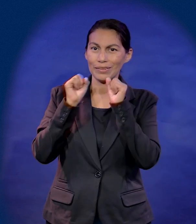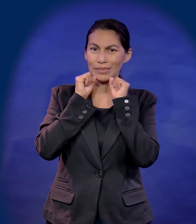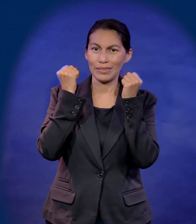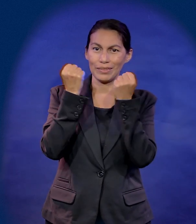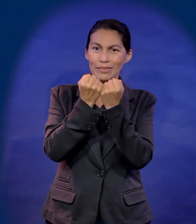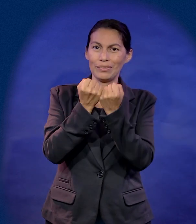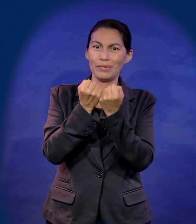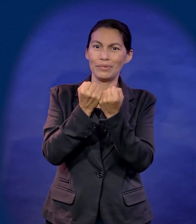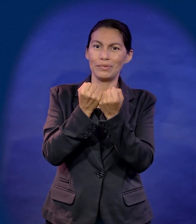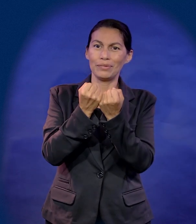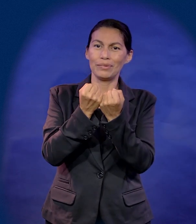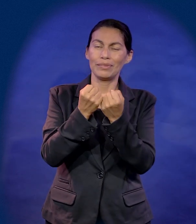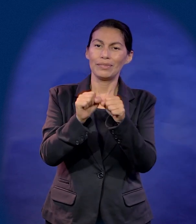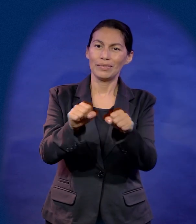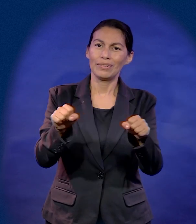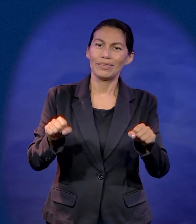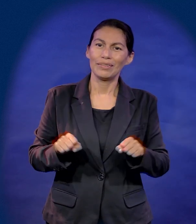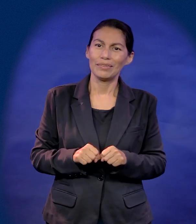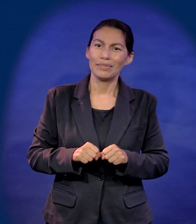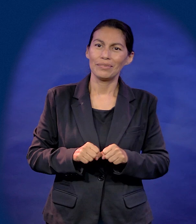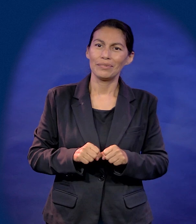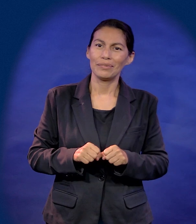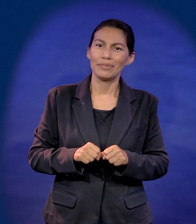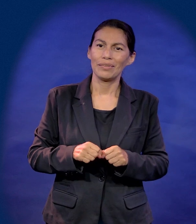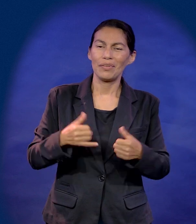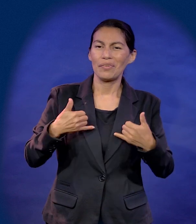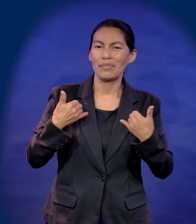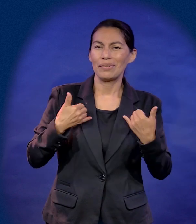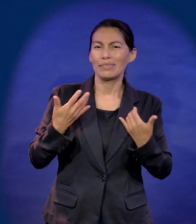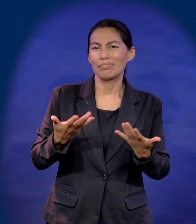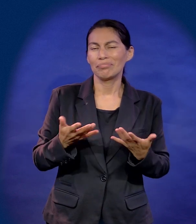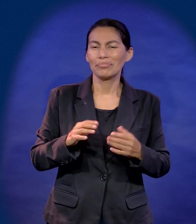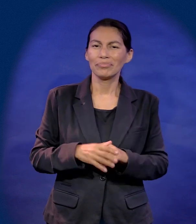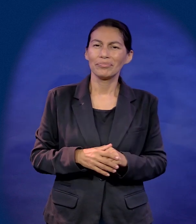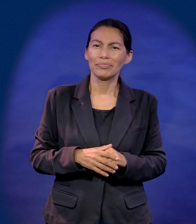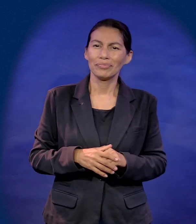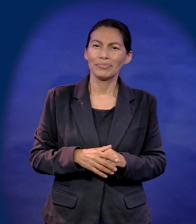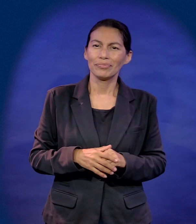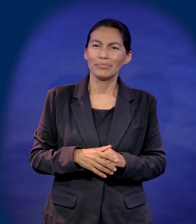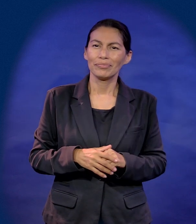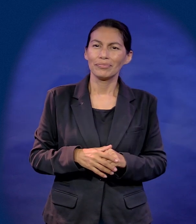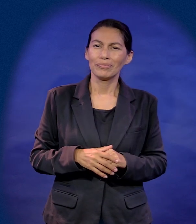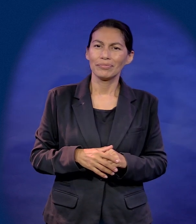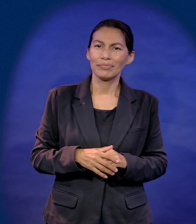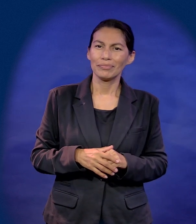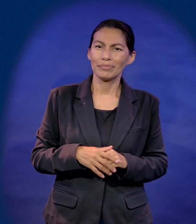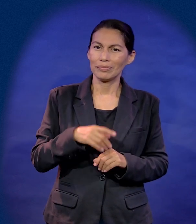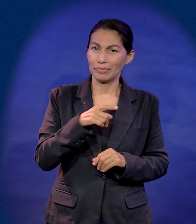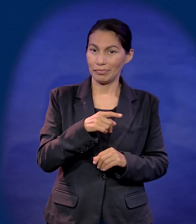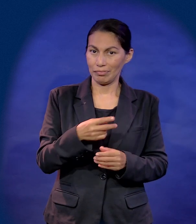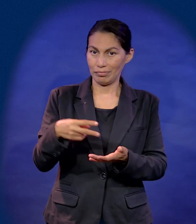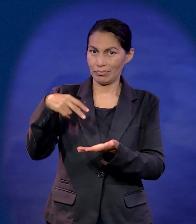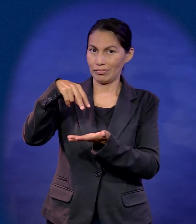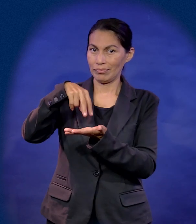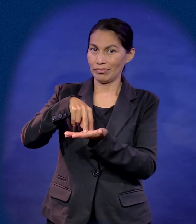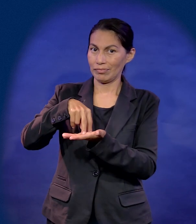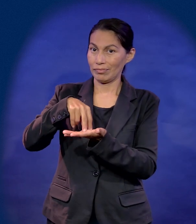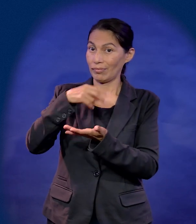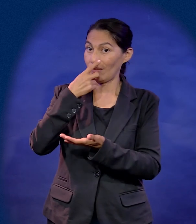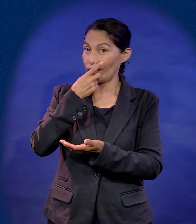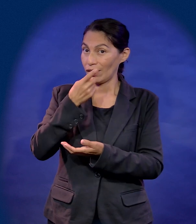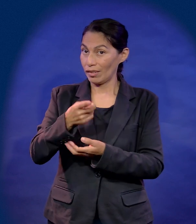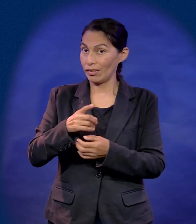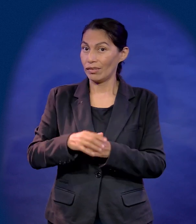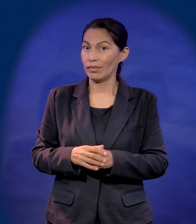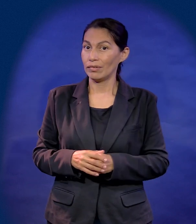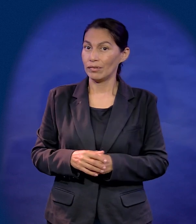bien, fue un sábado a las 4 de la tarde en el salón de menores, todos los dulos, sección juniors. Mi